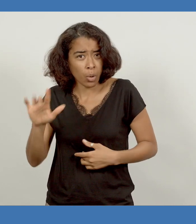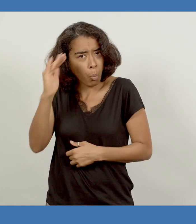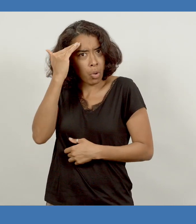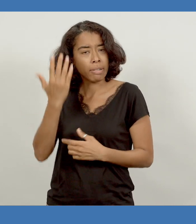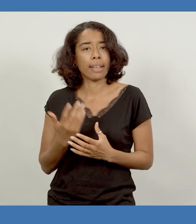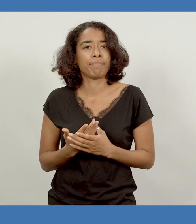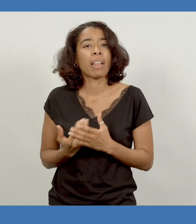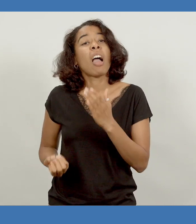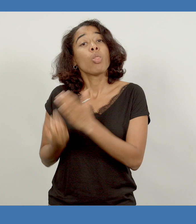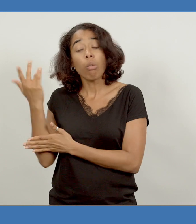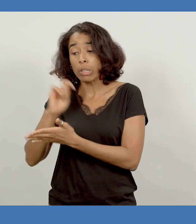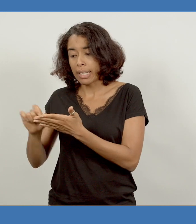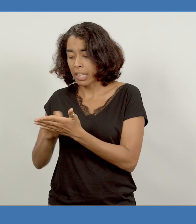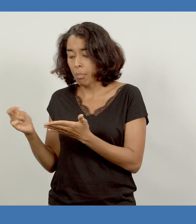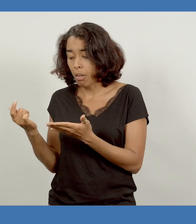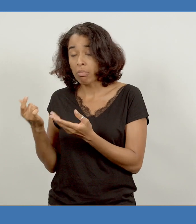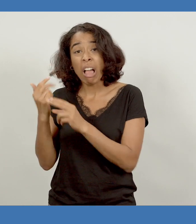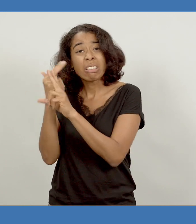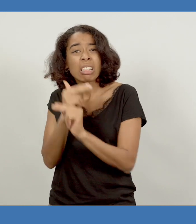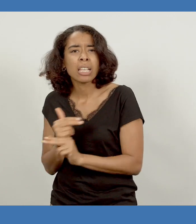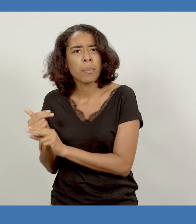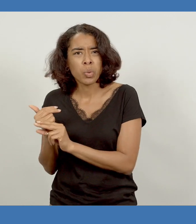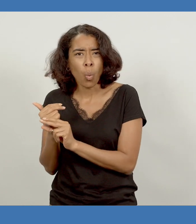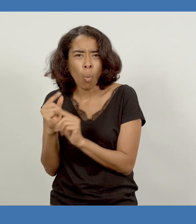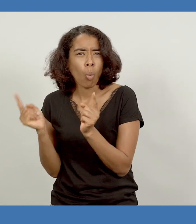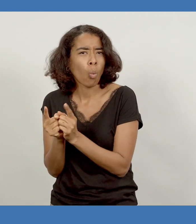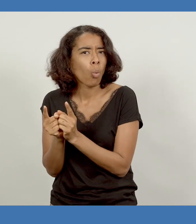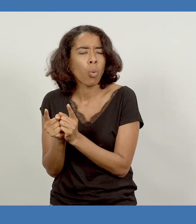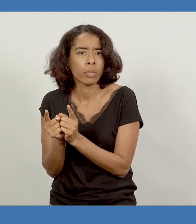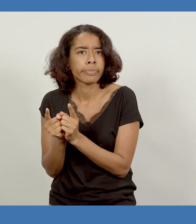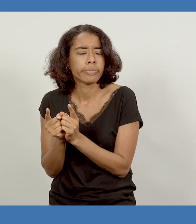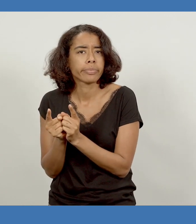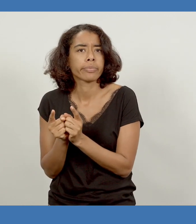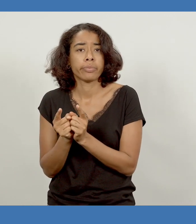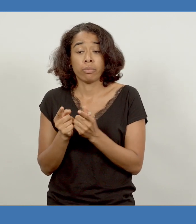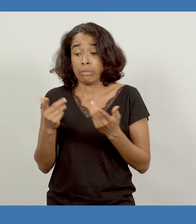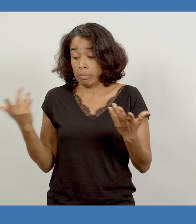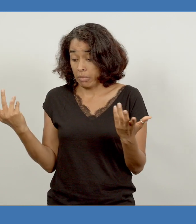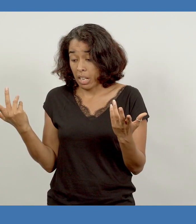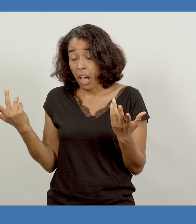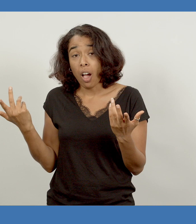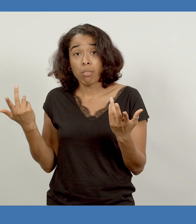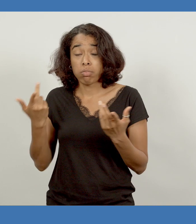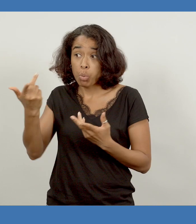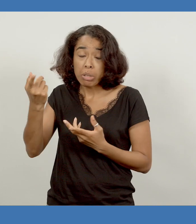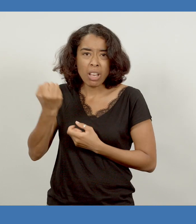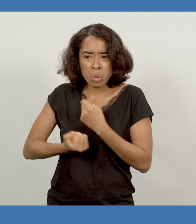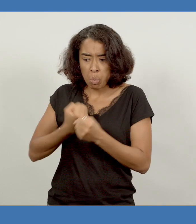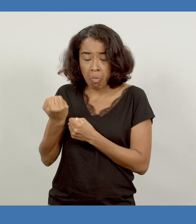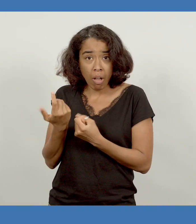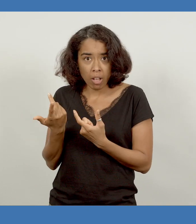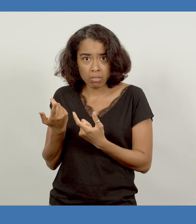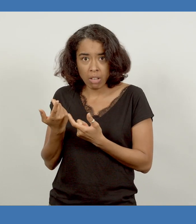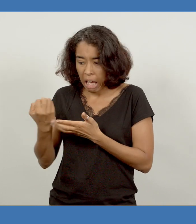les descriptions du Nouveau Testament sont particulièrement laconiques, c'est-à-dire que rien n'est dit sur ce que Christ a